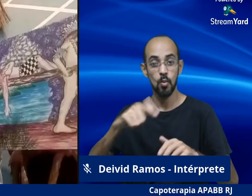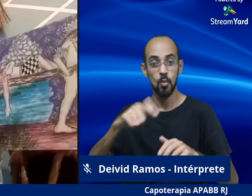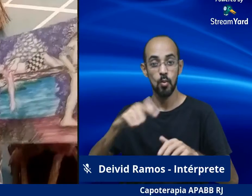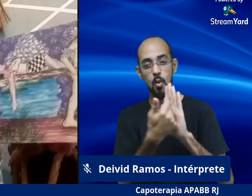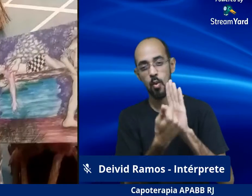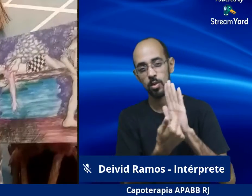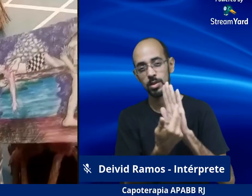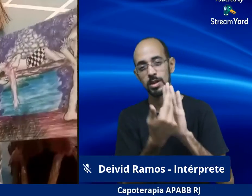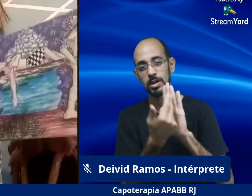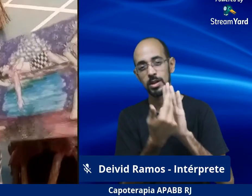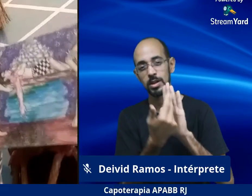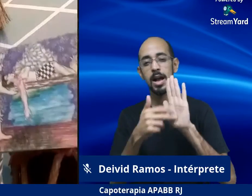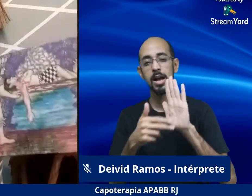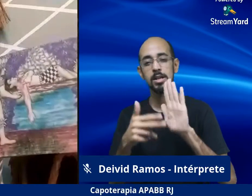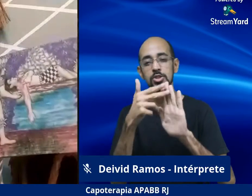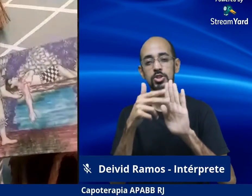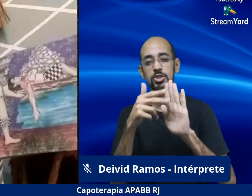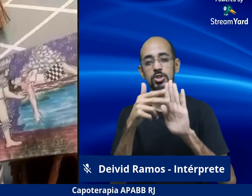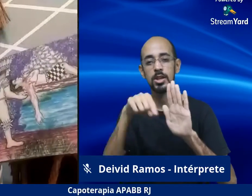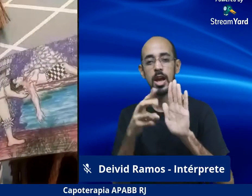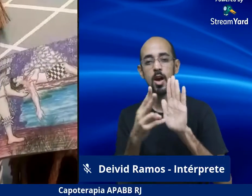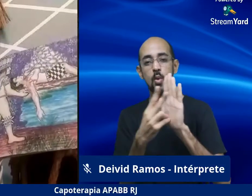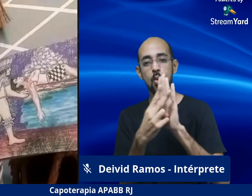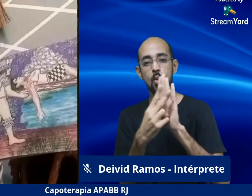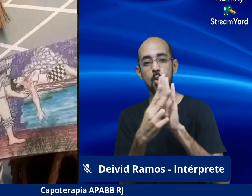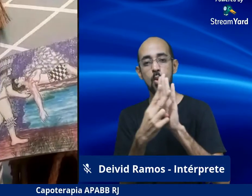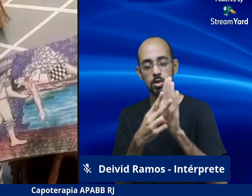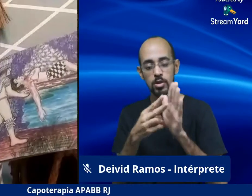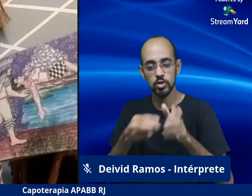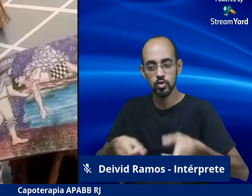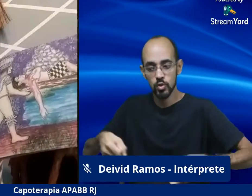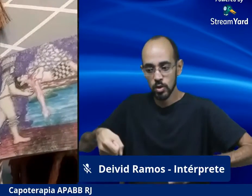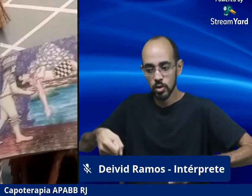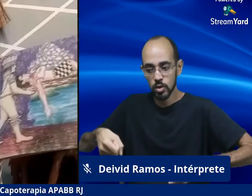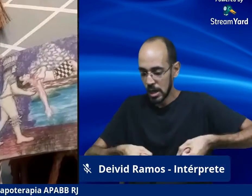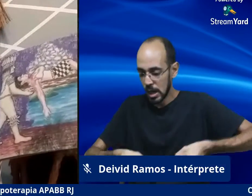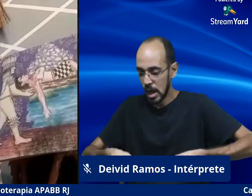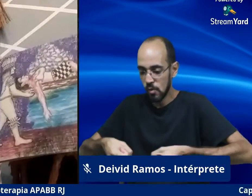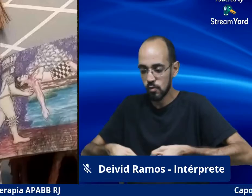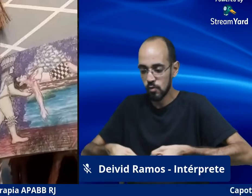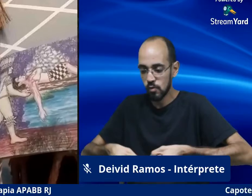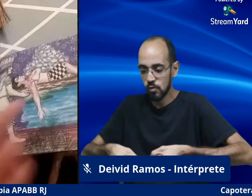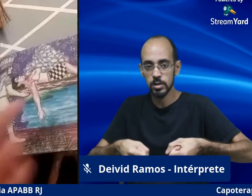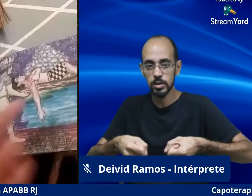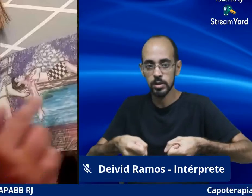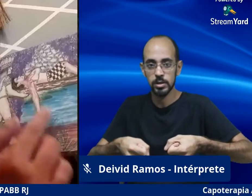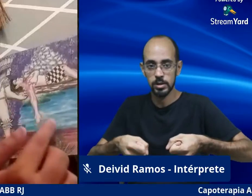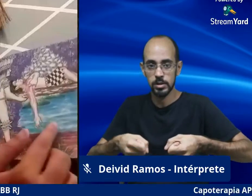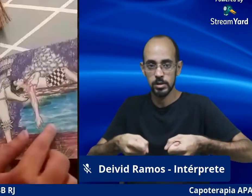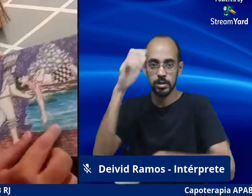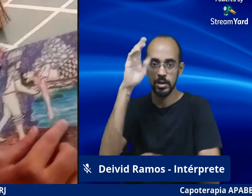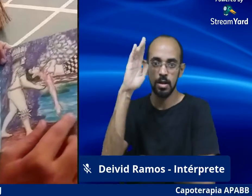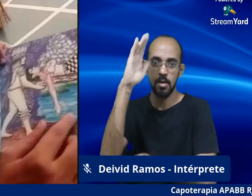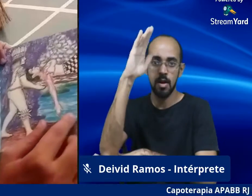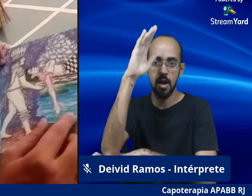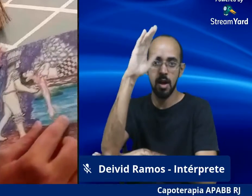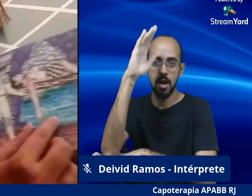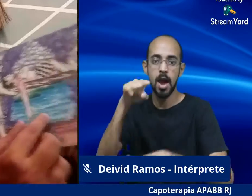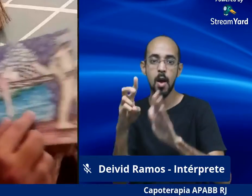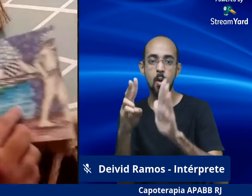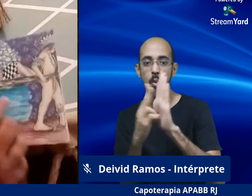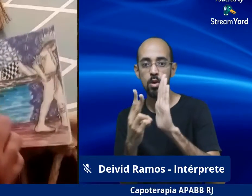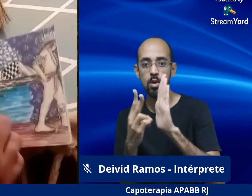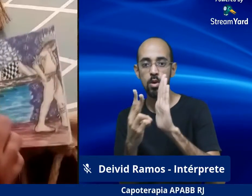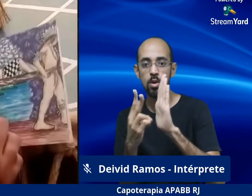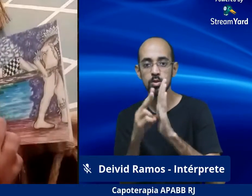índios carregando ele numa maca no meio da mata. Era o índio cuidando do negro. A gente